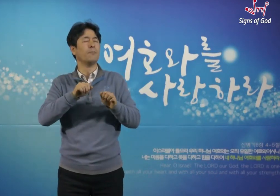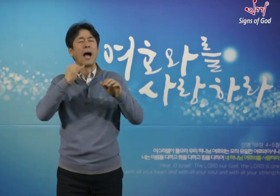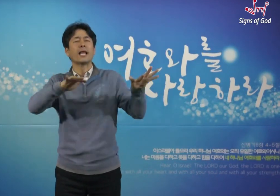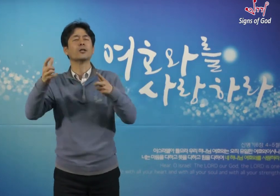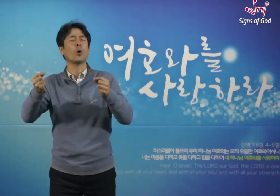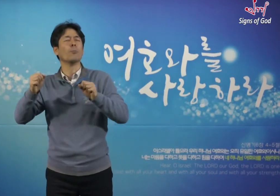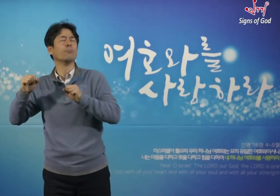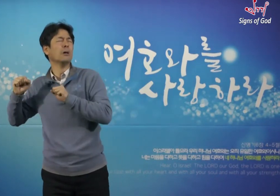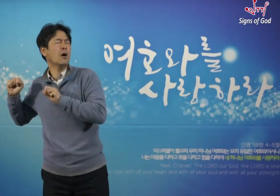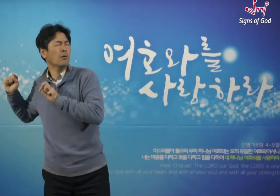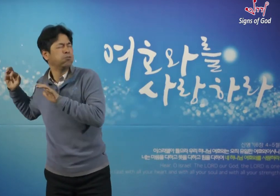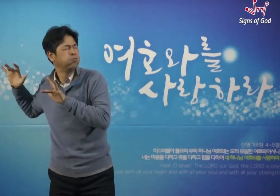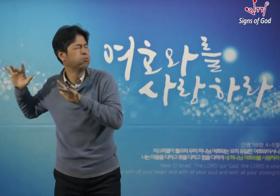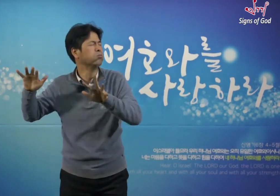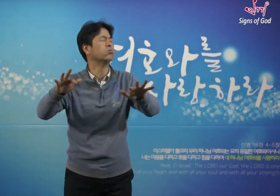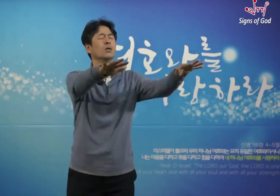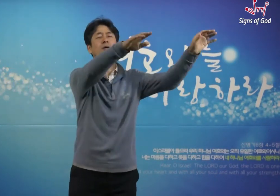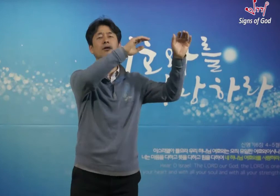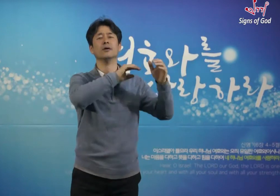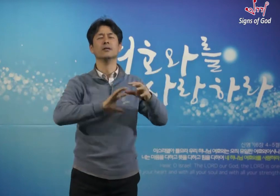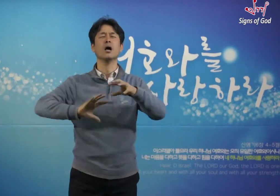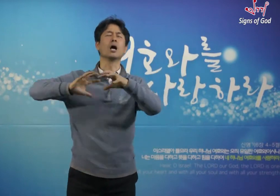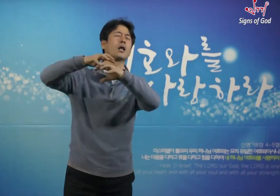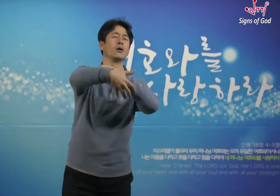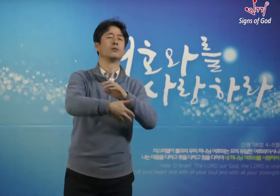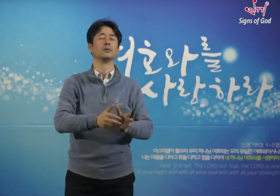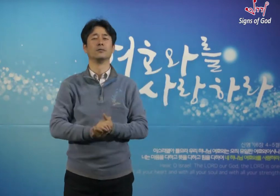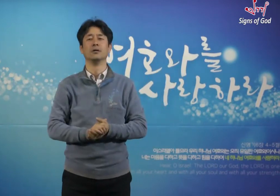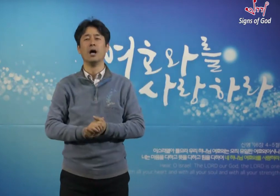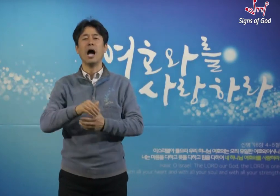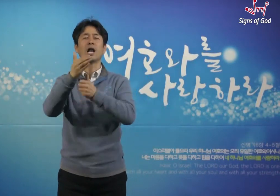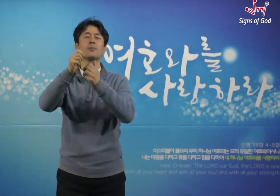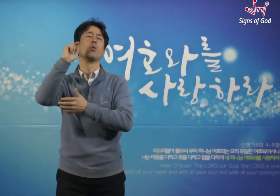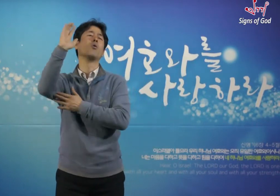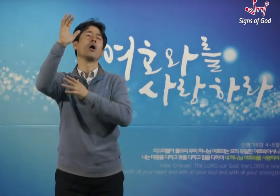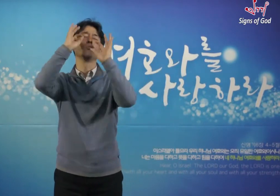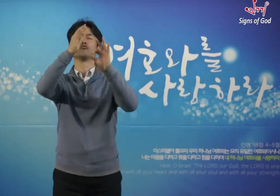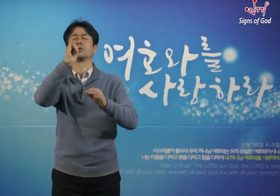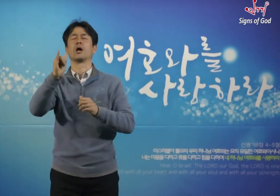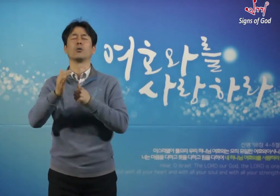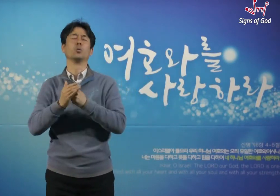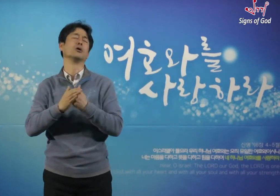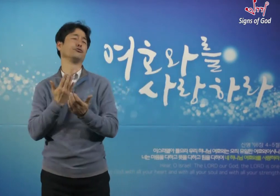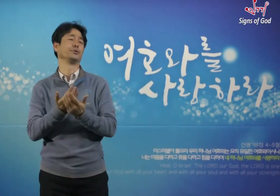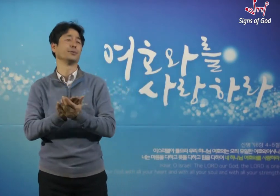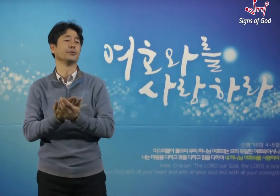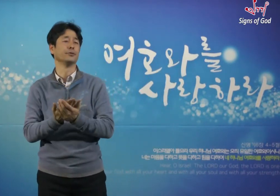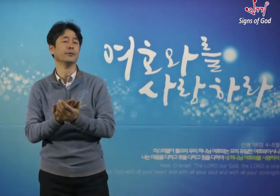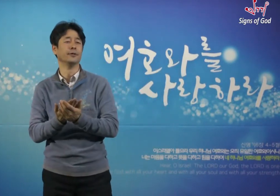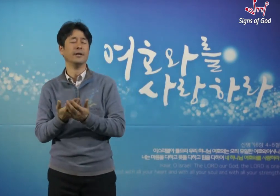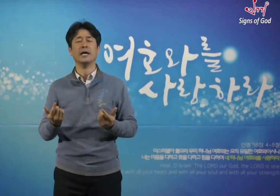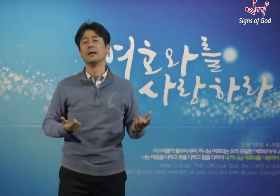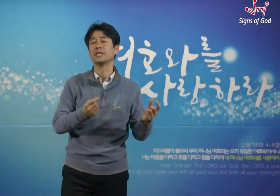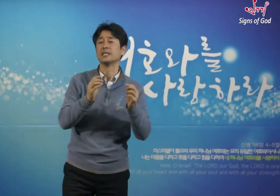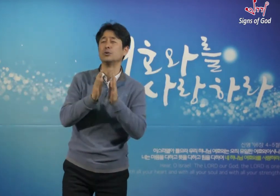열고 복음이 퍼져나가기 원합니다. 세계 곳곳으로 영광이 되기 원합니다. 다